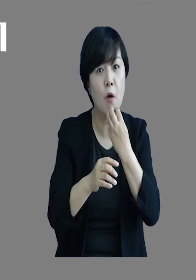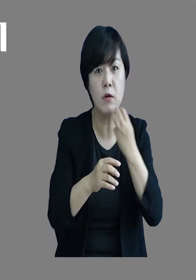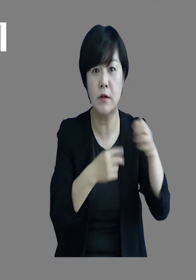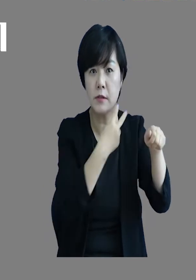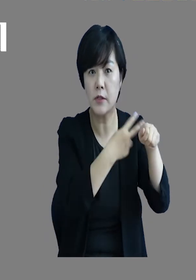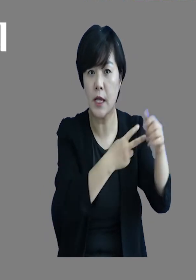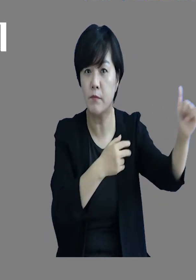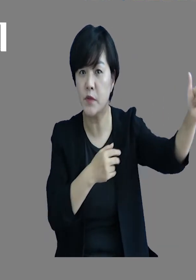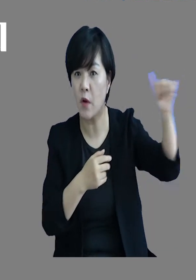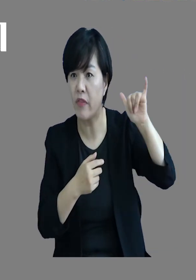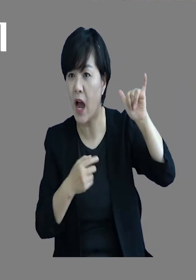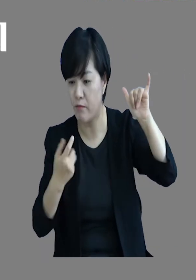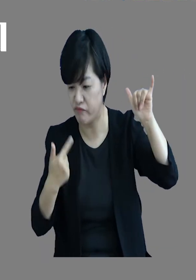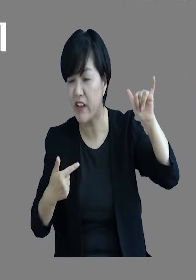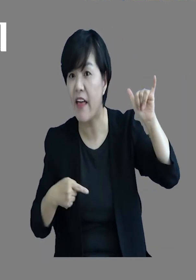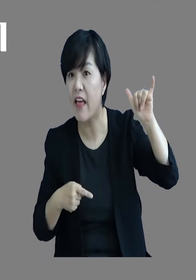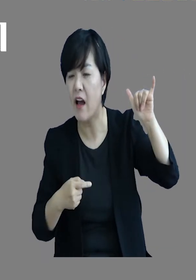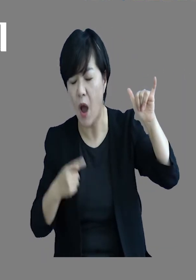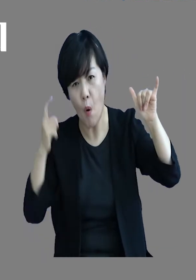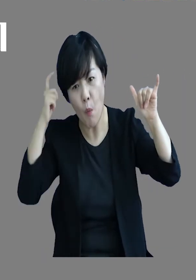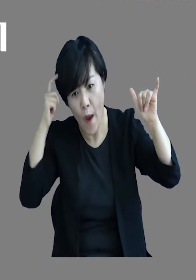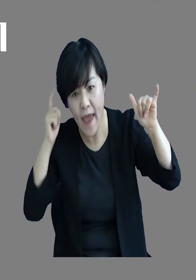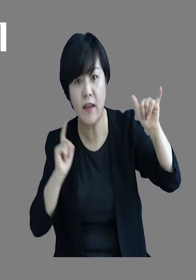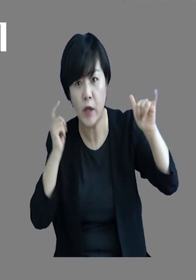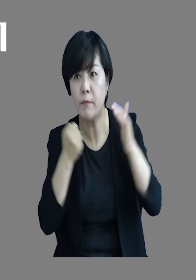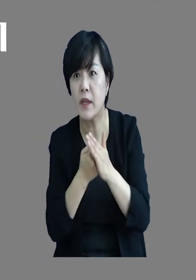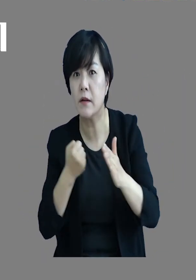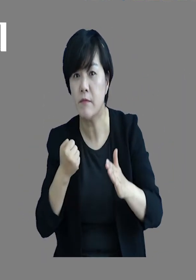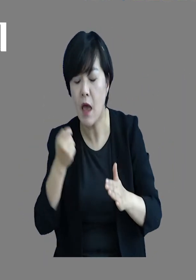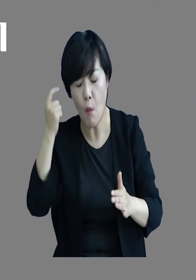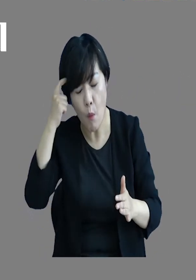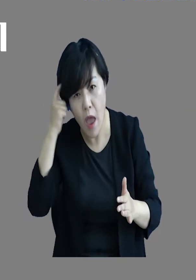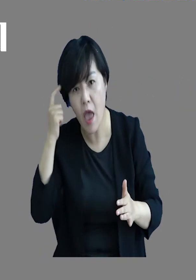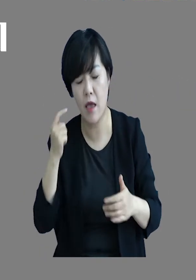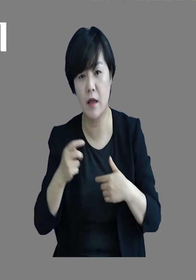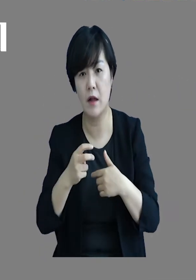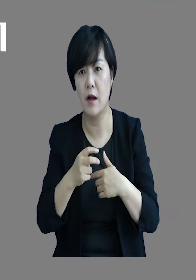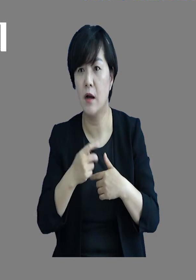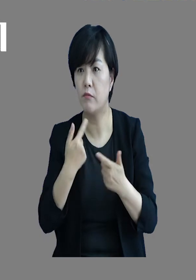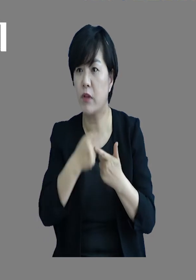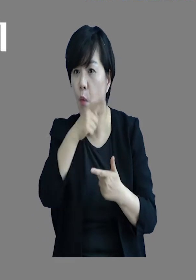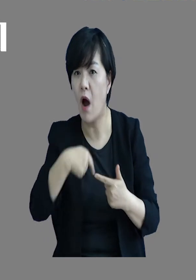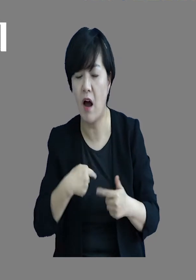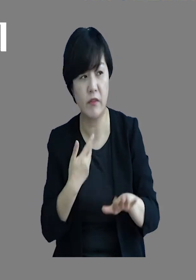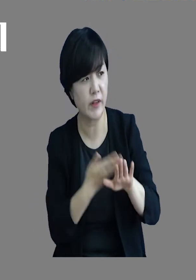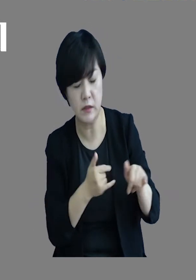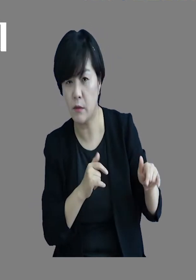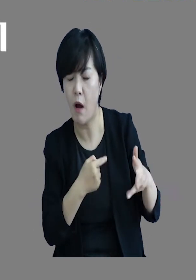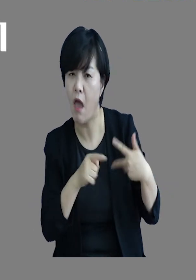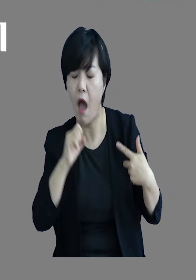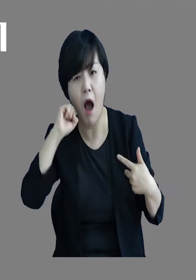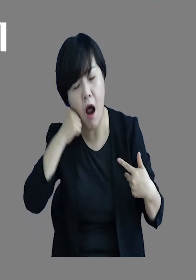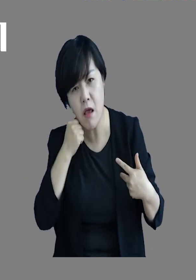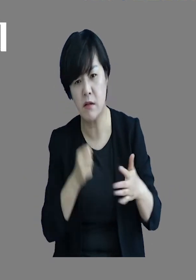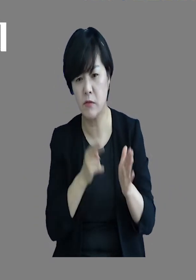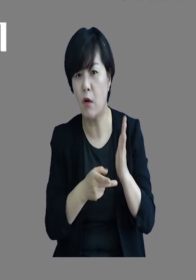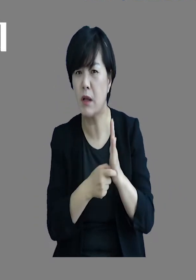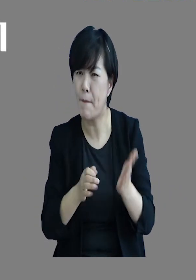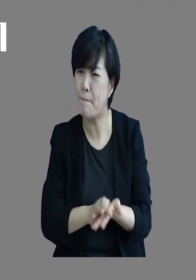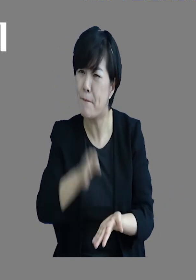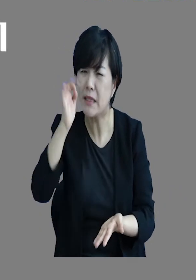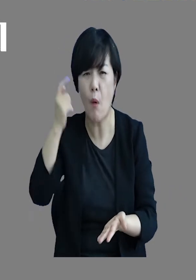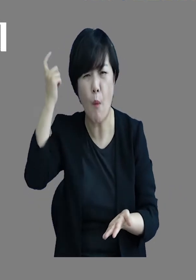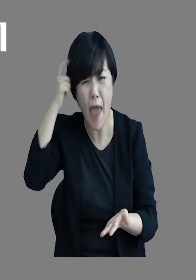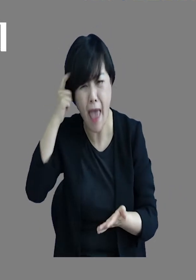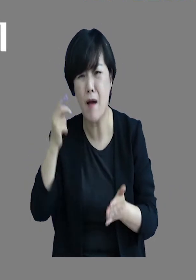거예요. 그 사람이 도대체 혈압약을 받으러 왜 그까지 가느냐고. 다른 분들은 아마 이해를 못 하실 거예요. 기차비가 더 나오는데